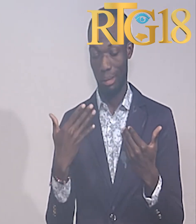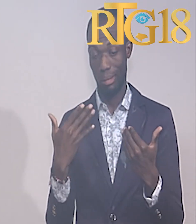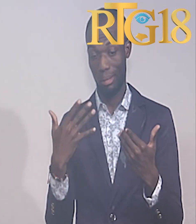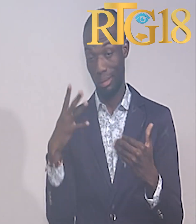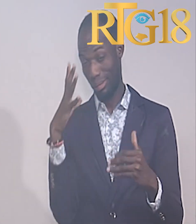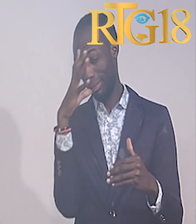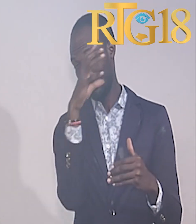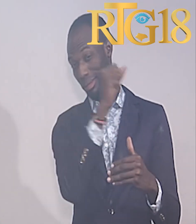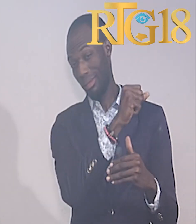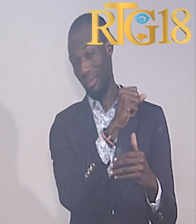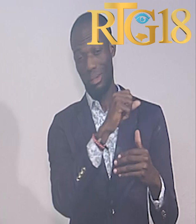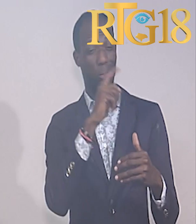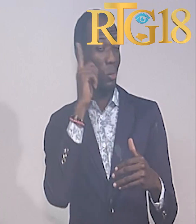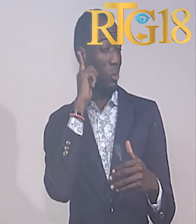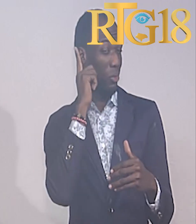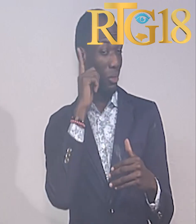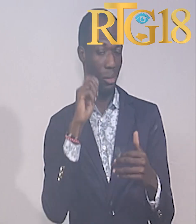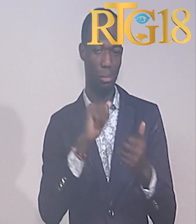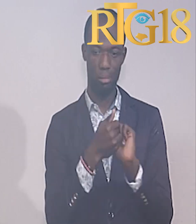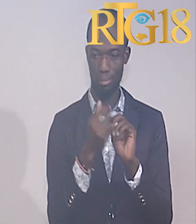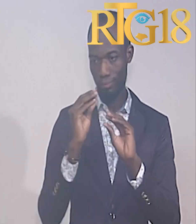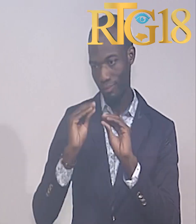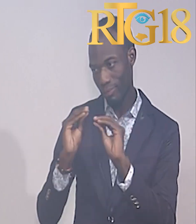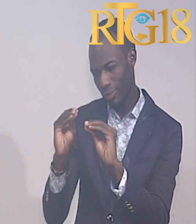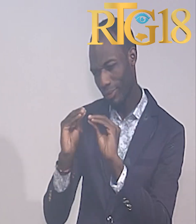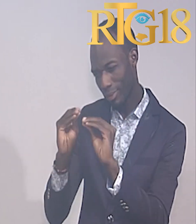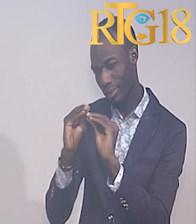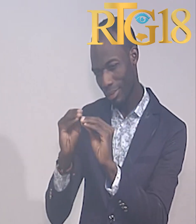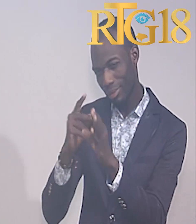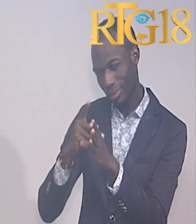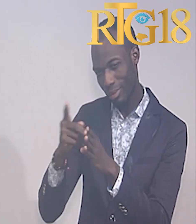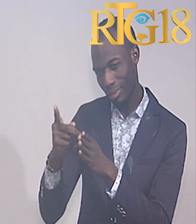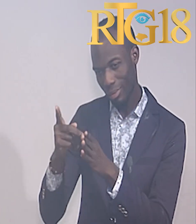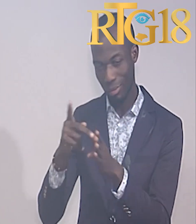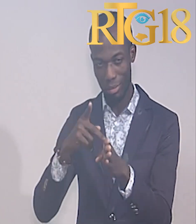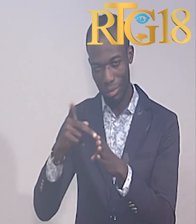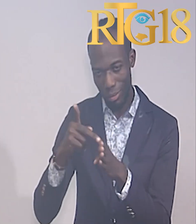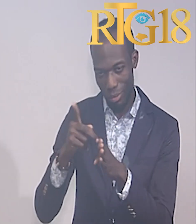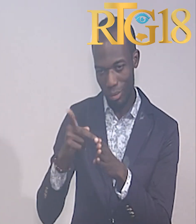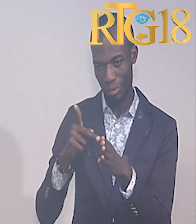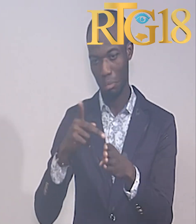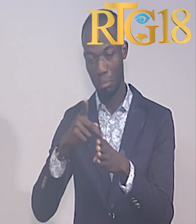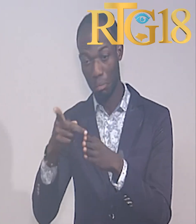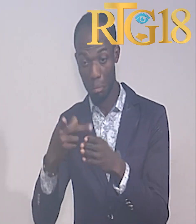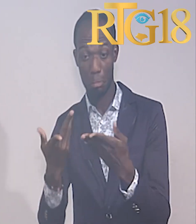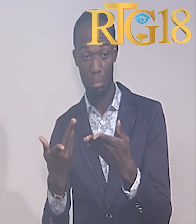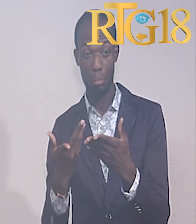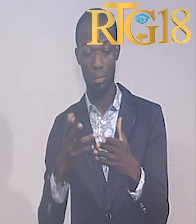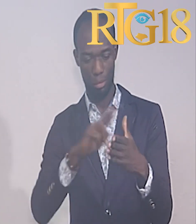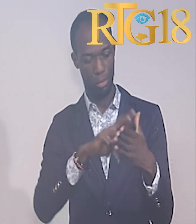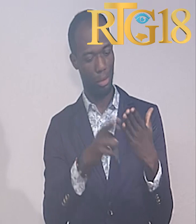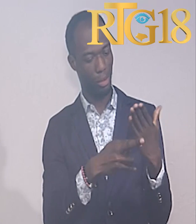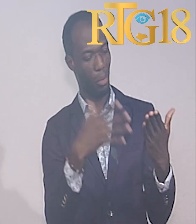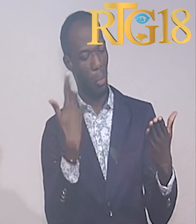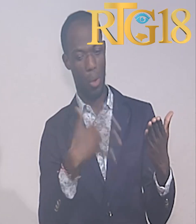auditive qui devront recevoir une formation professionnelle dans un métier manuel, ça c'est résultat